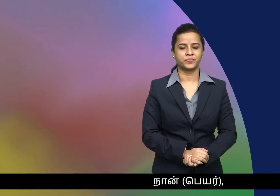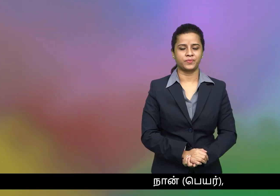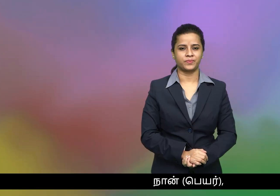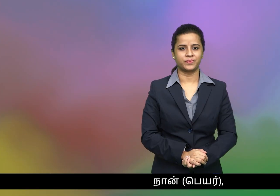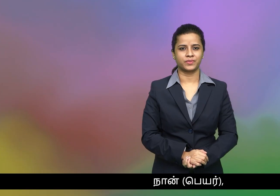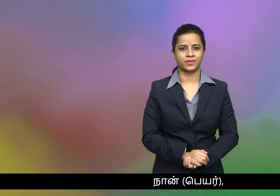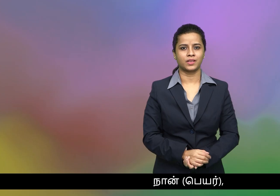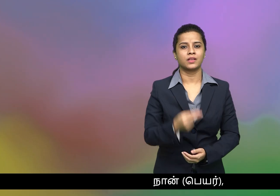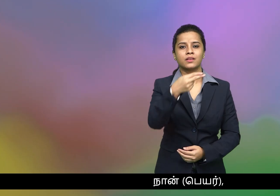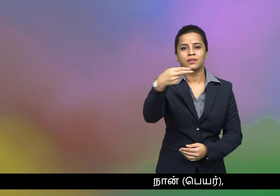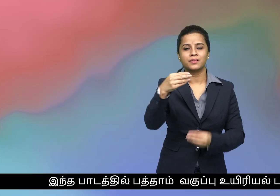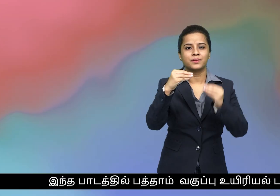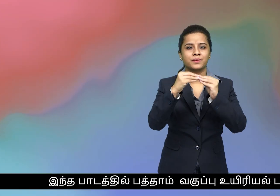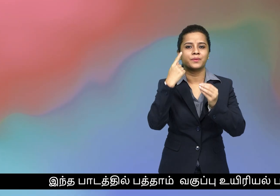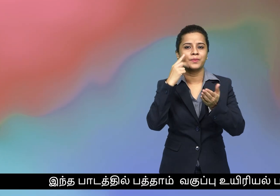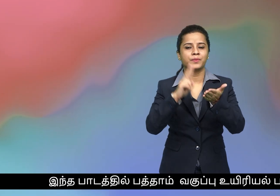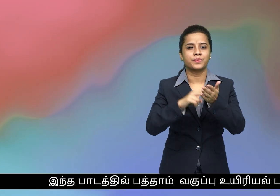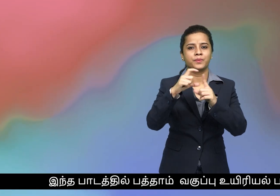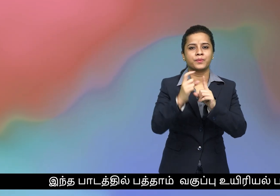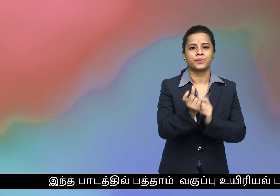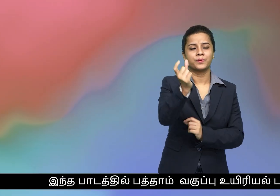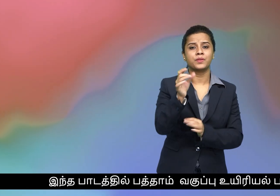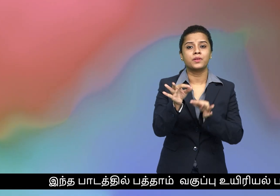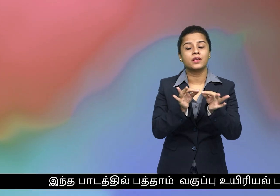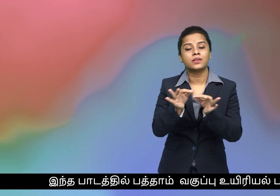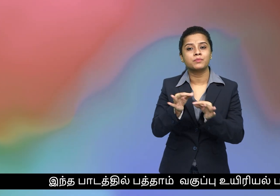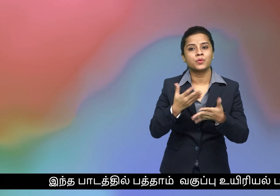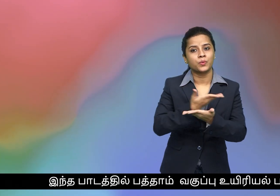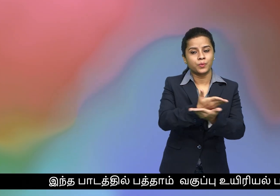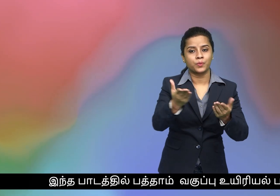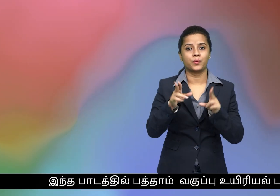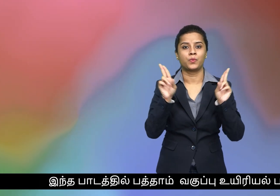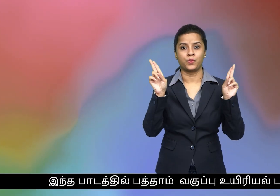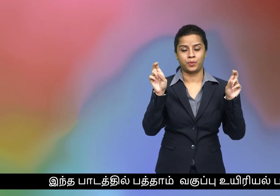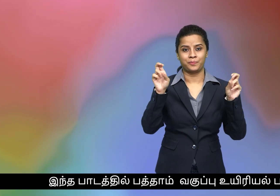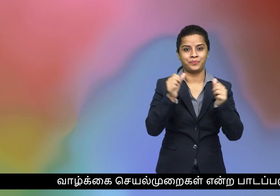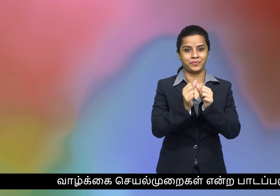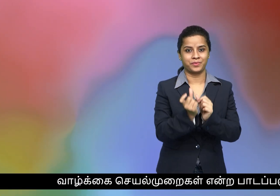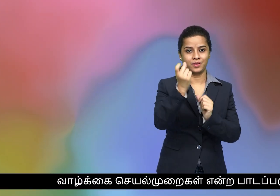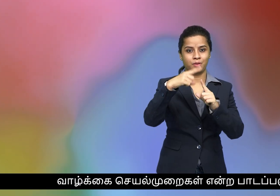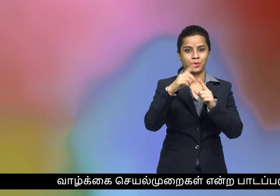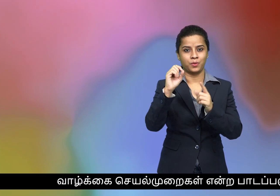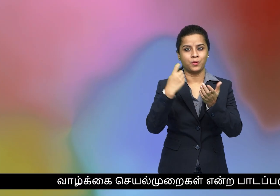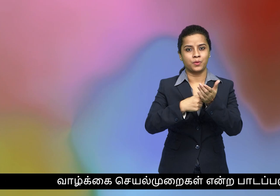நான் பிந்து இந்த பாடத்தில் 10ஆம் வகுப்பு உயிரியல் பாடத்தின் வாழ்க்கை செயல்முறைகள்